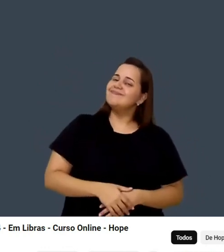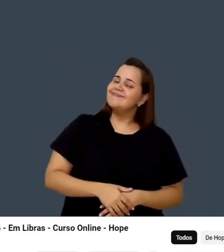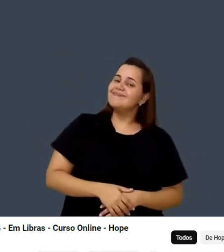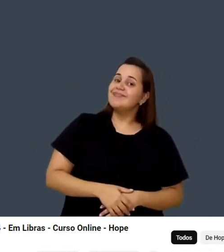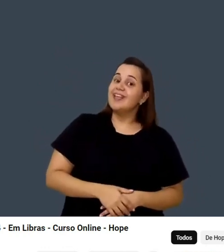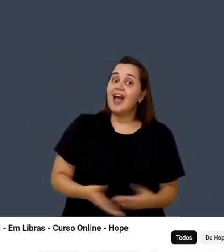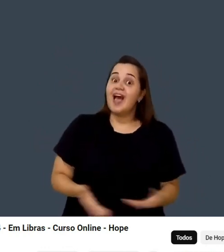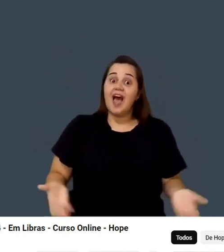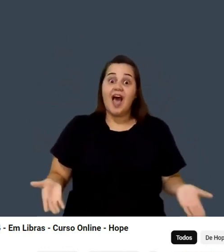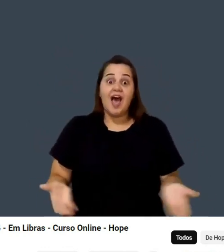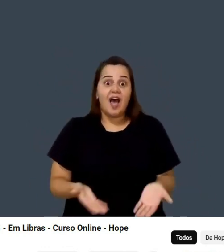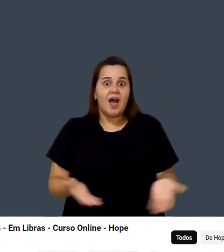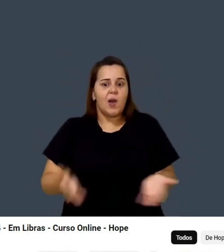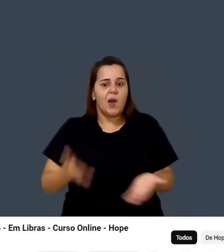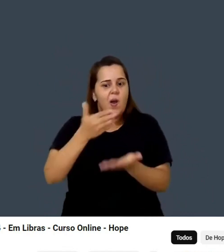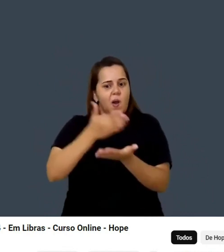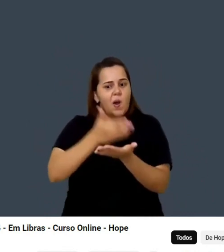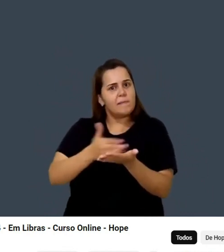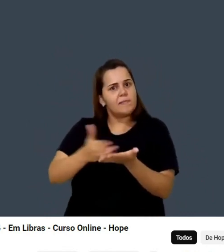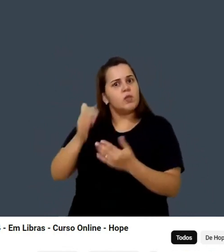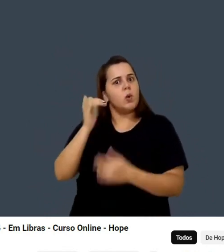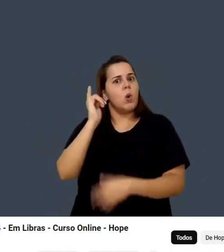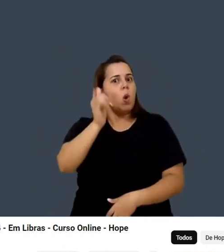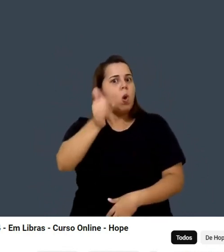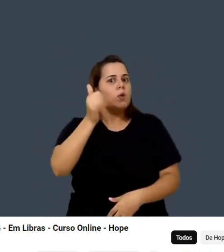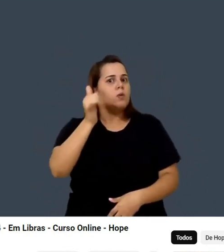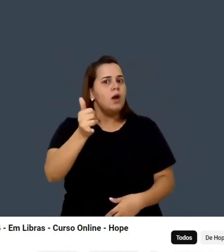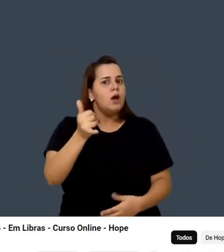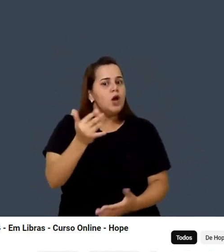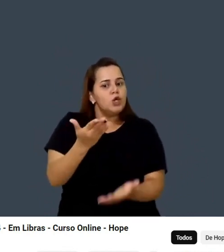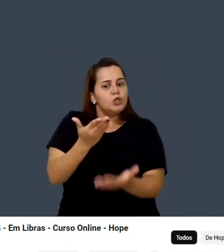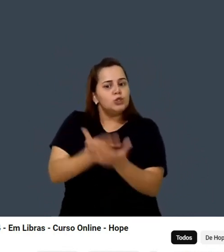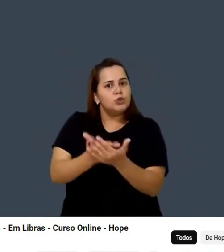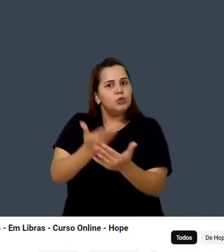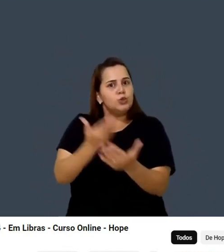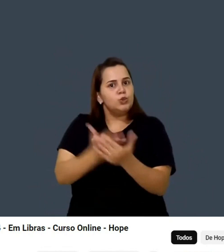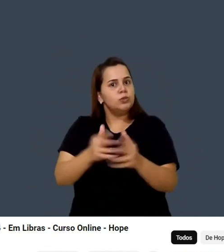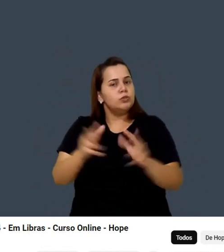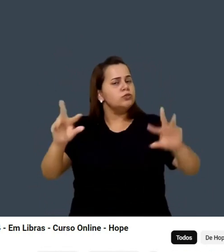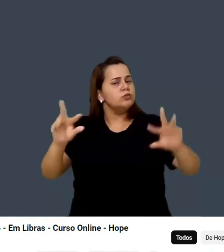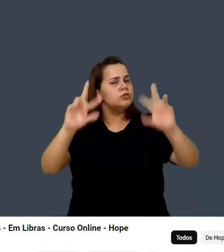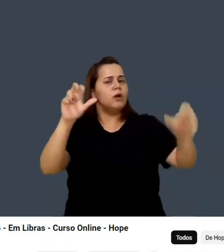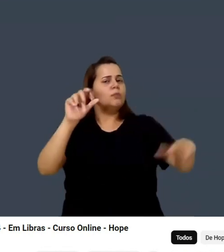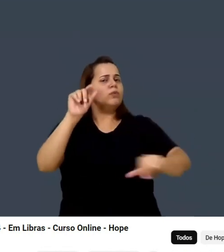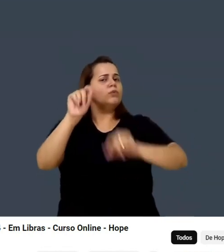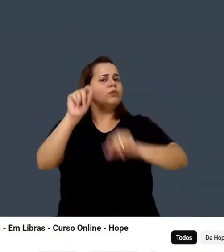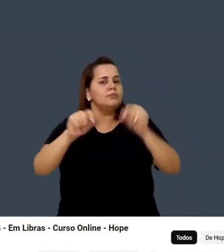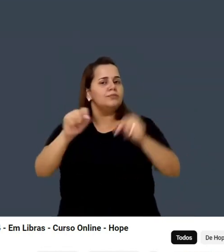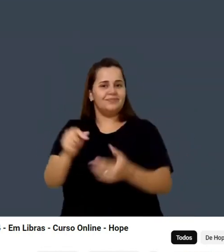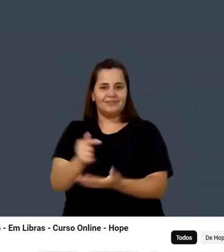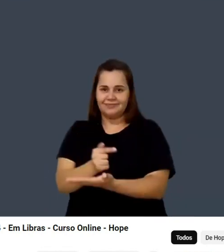coisas e Deus é eterno. Agora, nós vamos começar a narrativa, nós